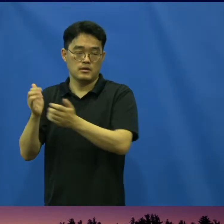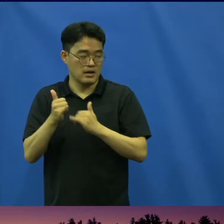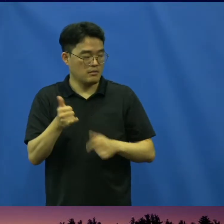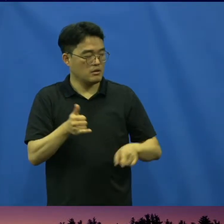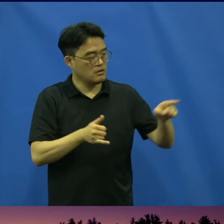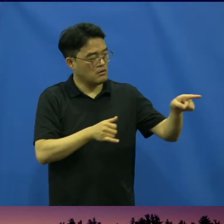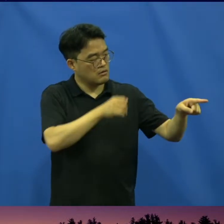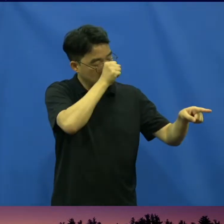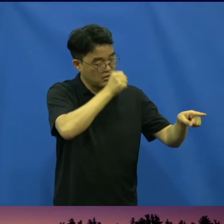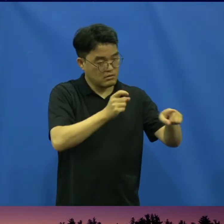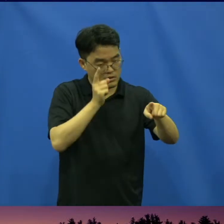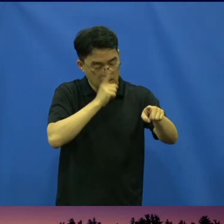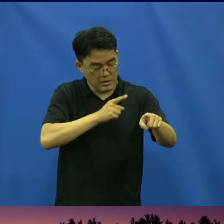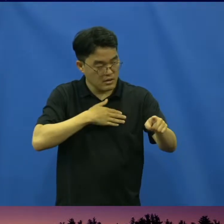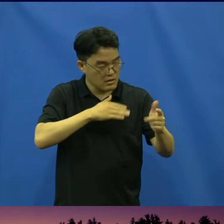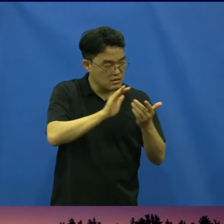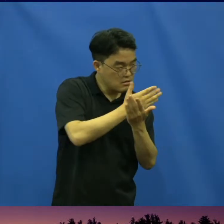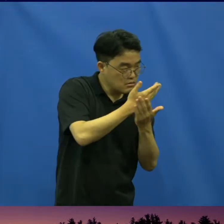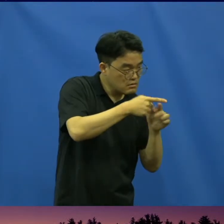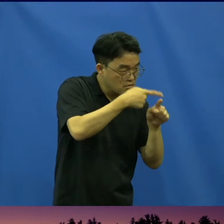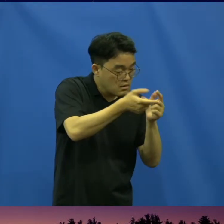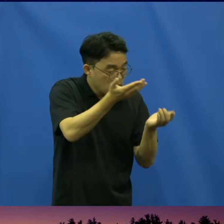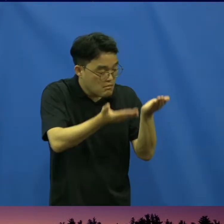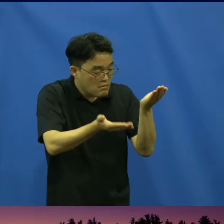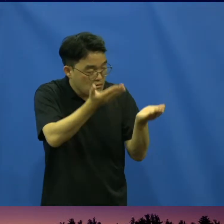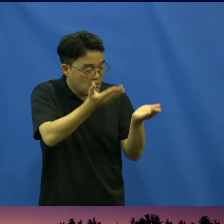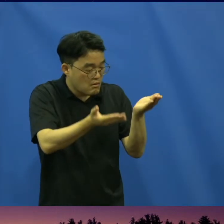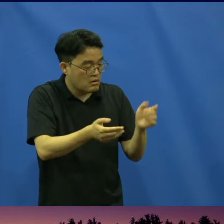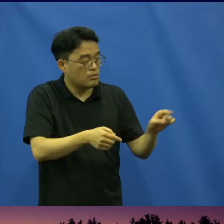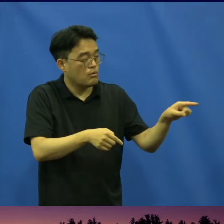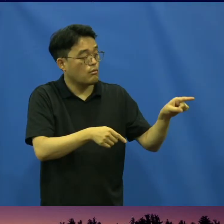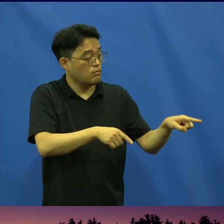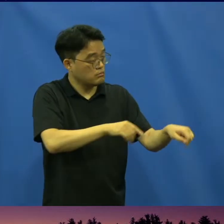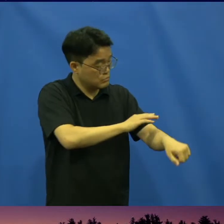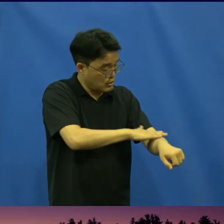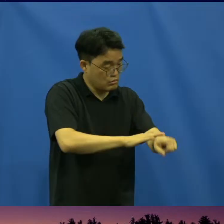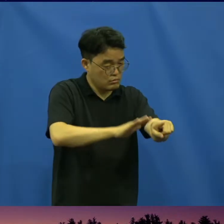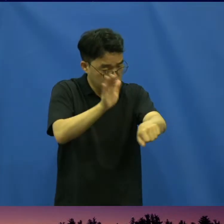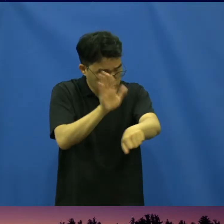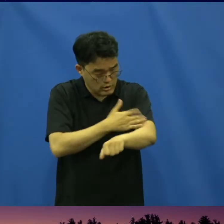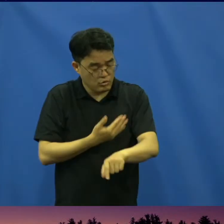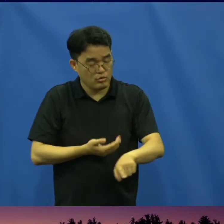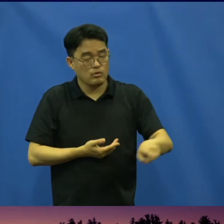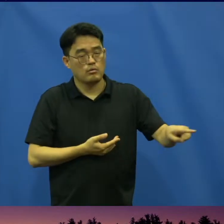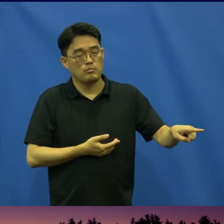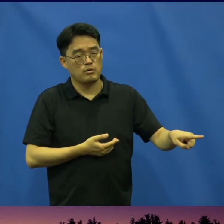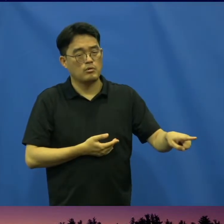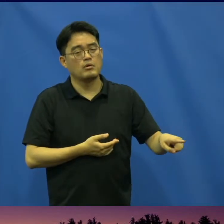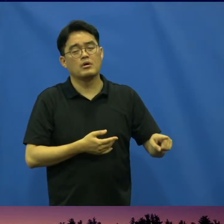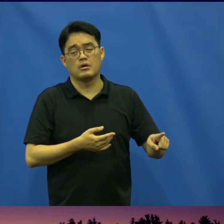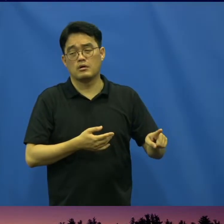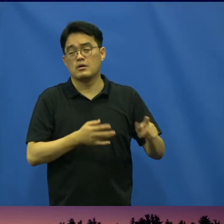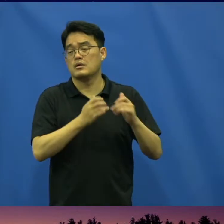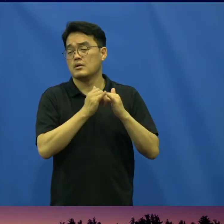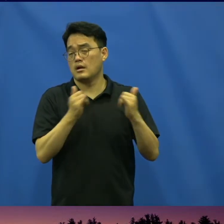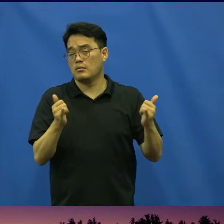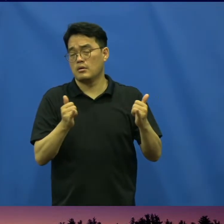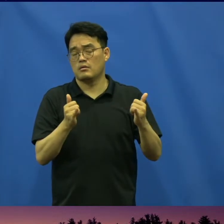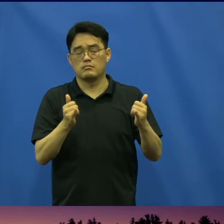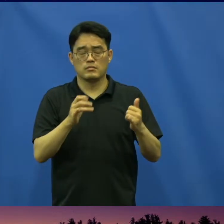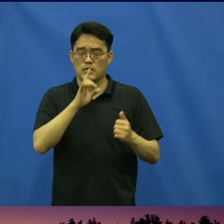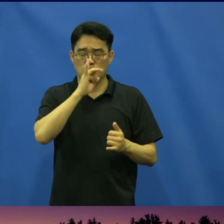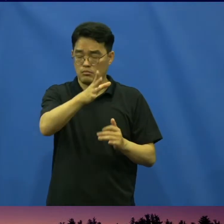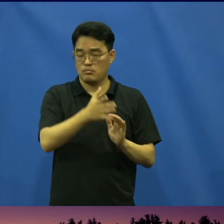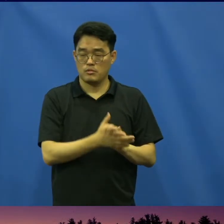조금 알고 있는 것으로 자꾸 판단하고 다른 사람을 막 그냥 물리적으로 막 강요하고 이런 문화예요. 이런 편향이 돼